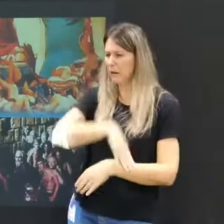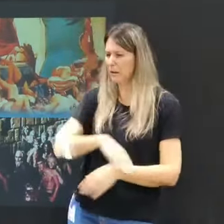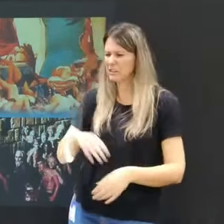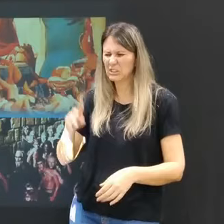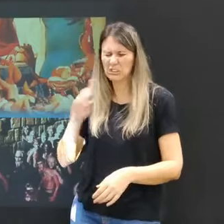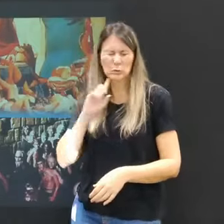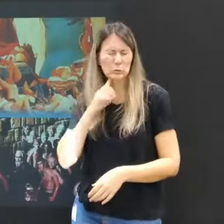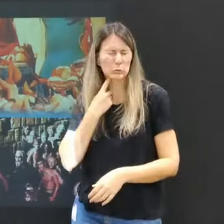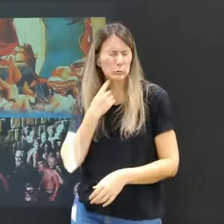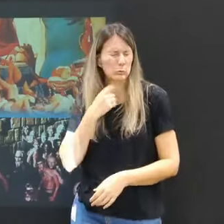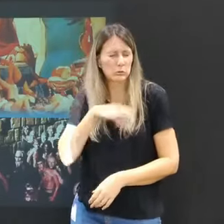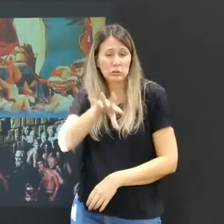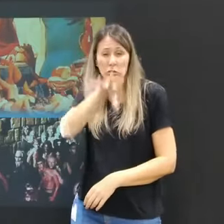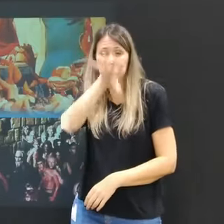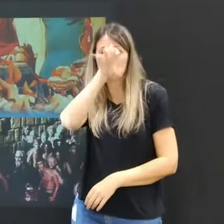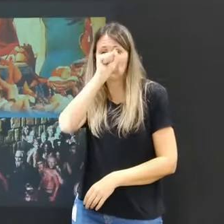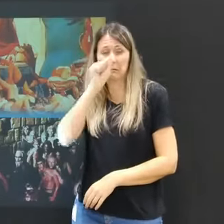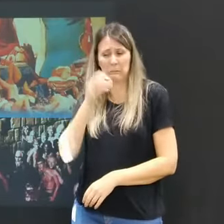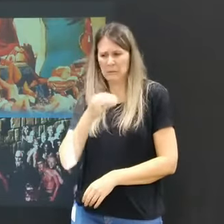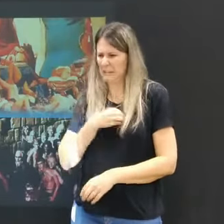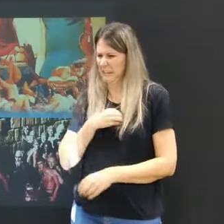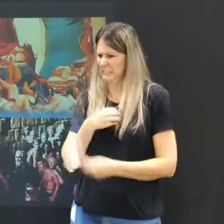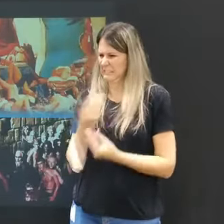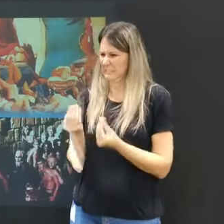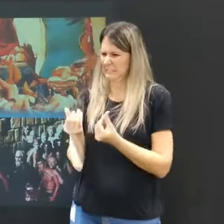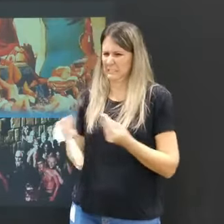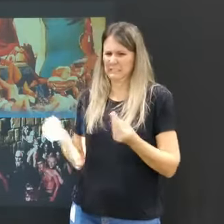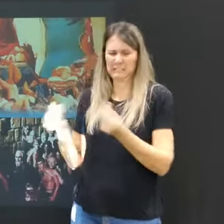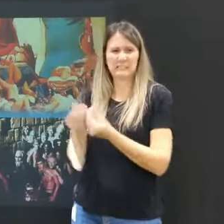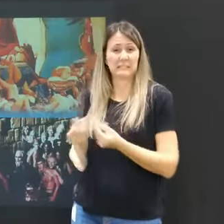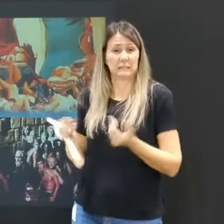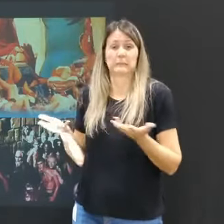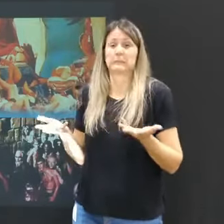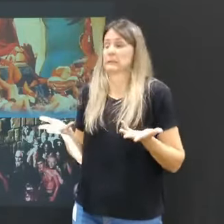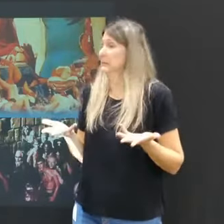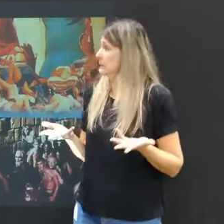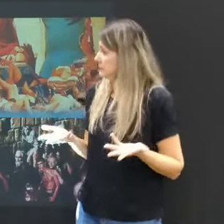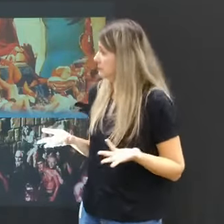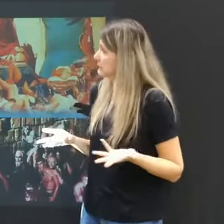maus, coração sujo, cheio de pecado, muita violência naquele lugar, sujeira.